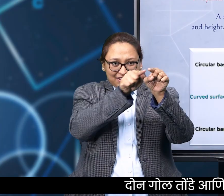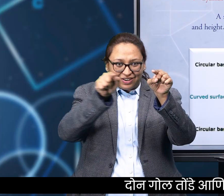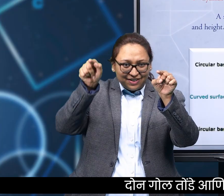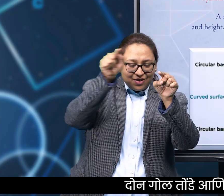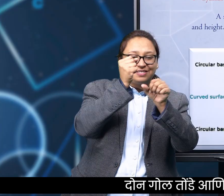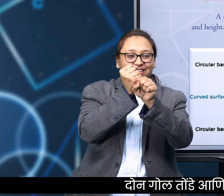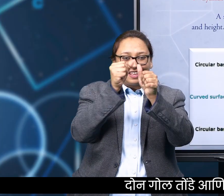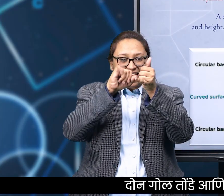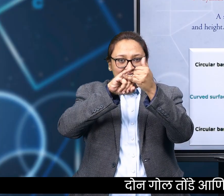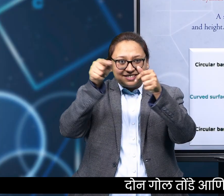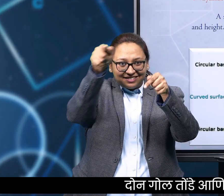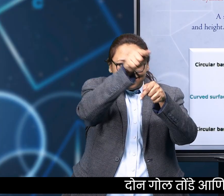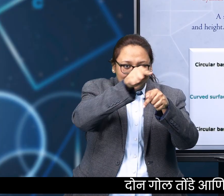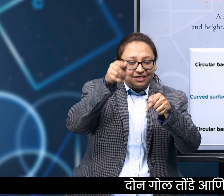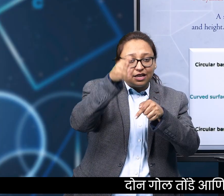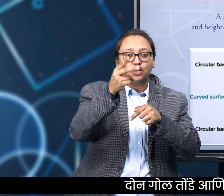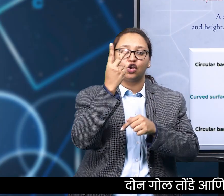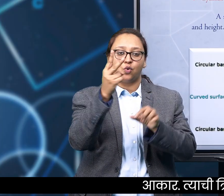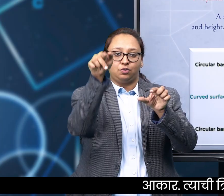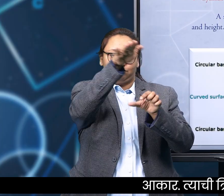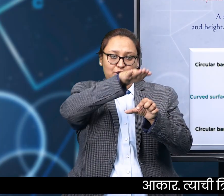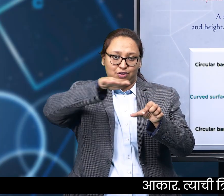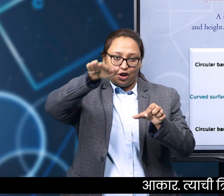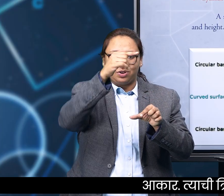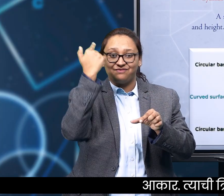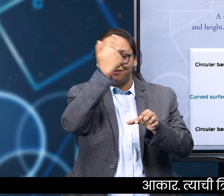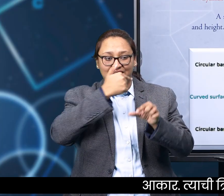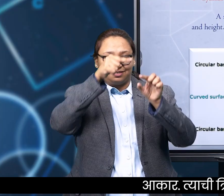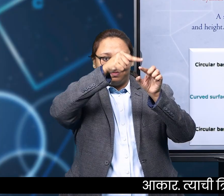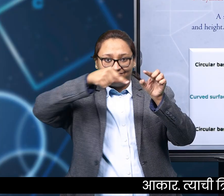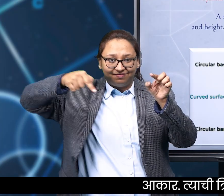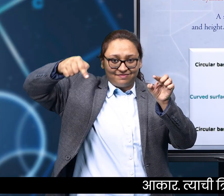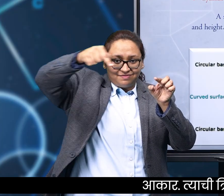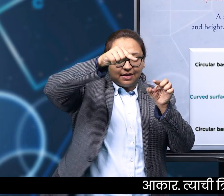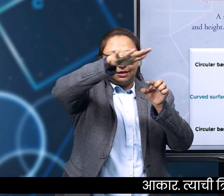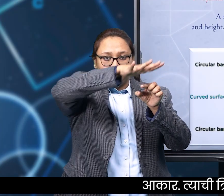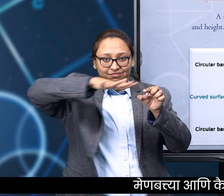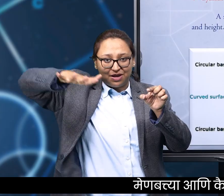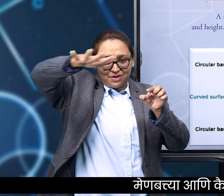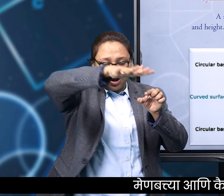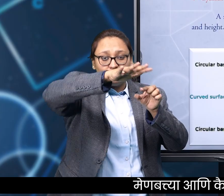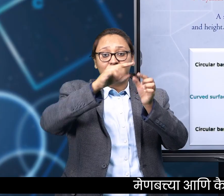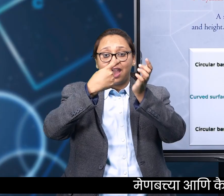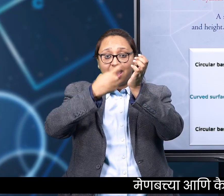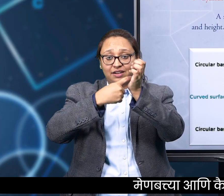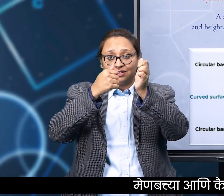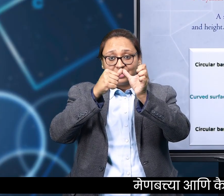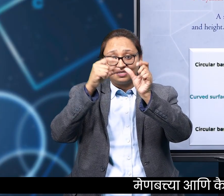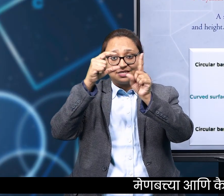2 गोल तोंडे आणि वक्र पृष्ठभाग असलेला आकार, त्याची त्रिज्या आणि उंची आहे. मेणबत्त्या आणि कॅन्स ही